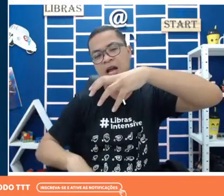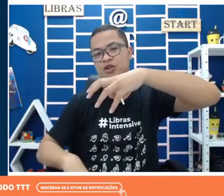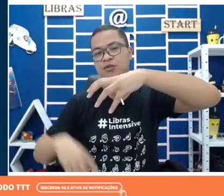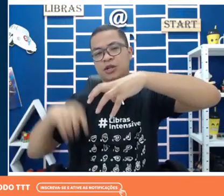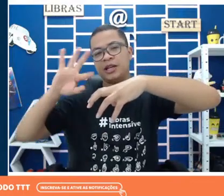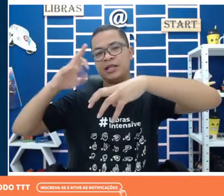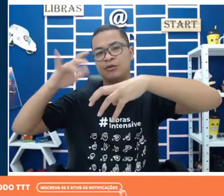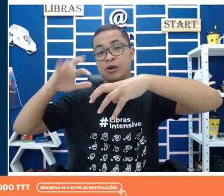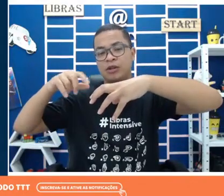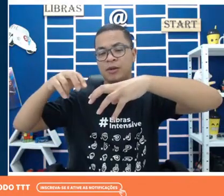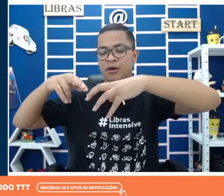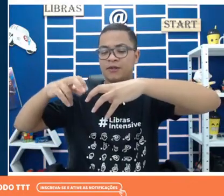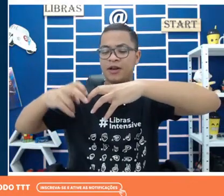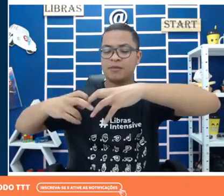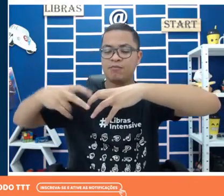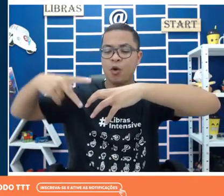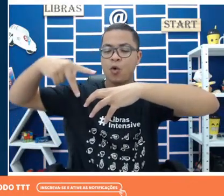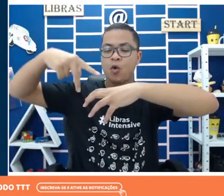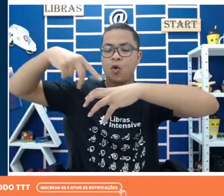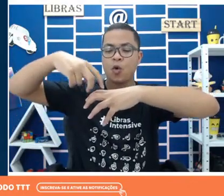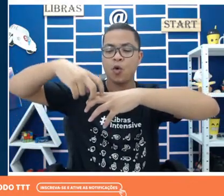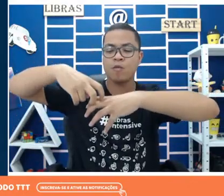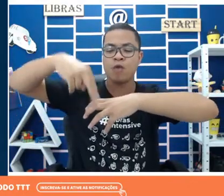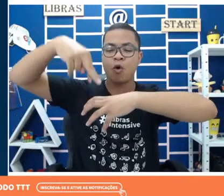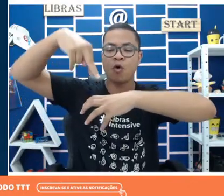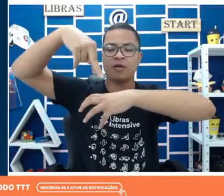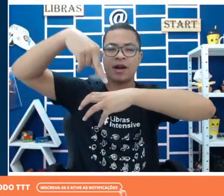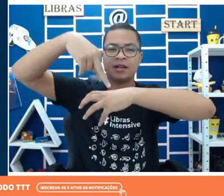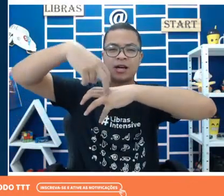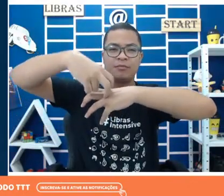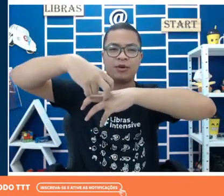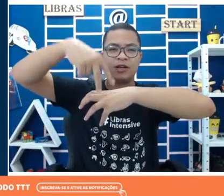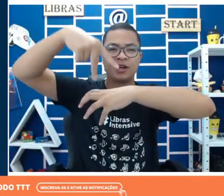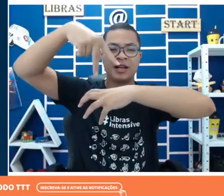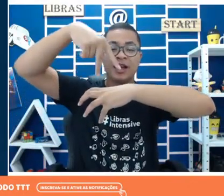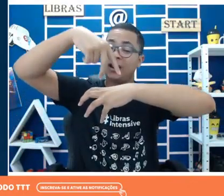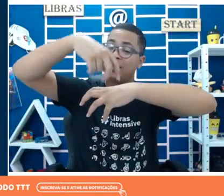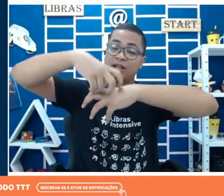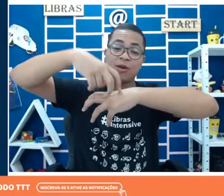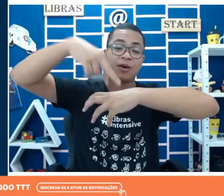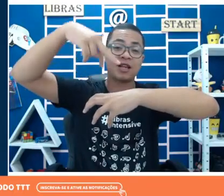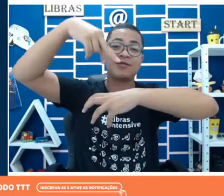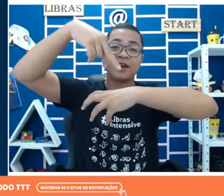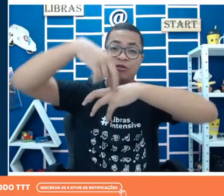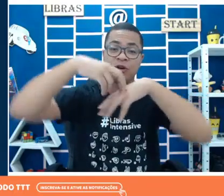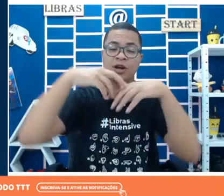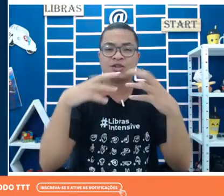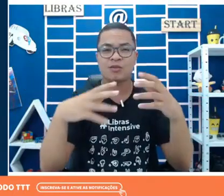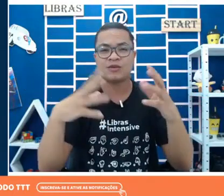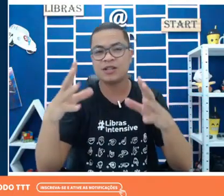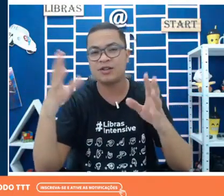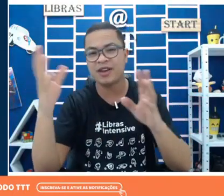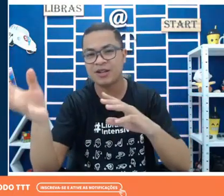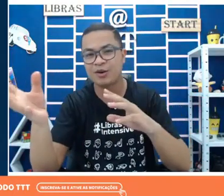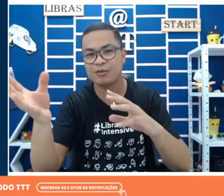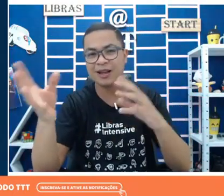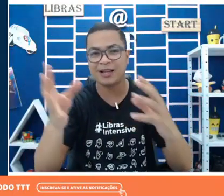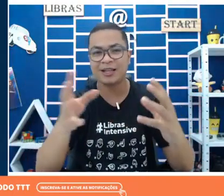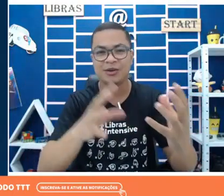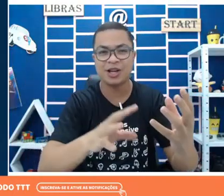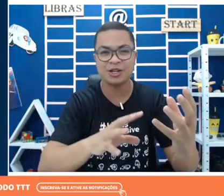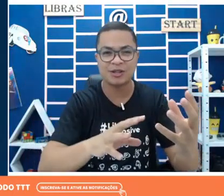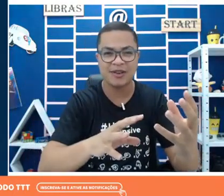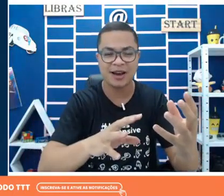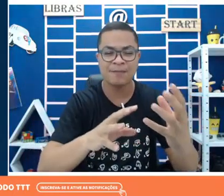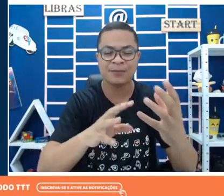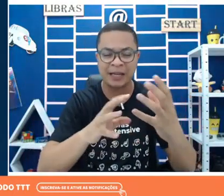para metade do mundo aqui, você usa a outra mão e você faz assim, e vai andando e pulando, né? Então esse aqui é um classificador de como se você estivesse em outro planeta